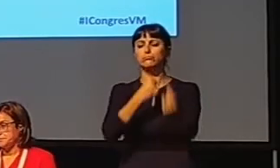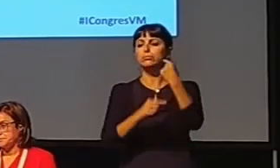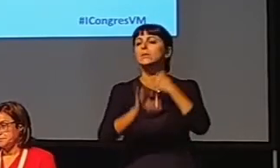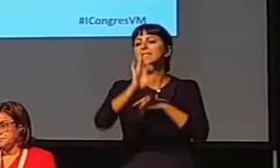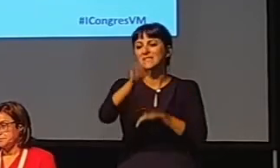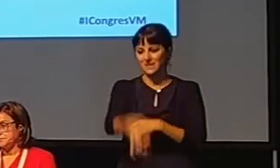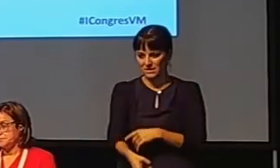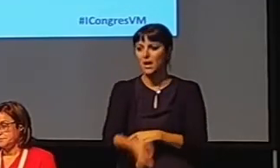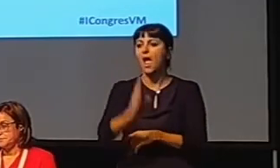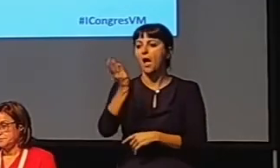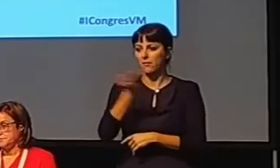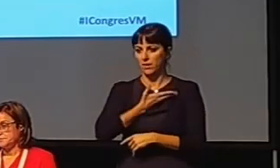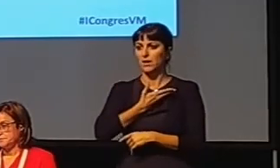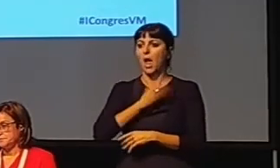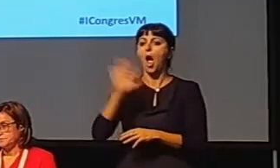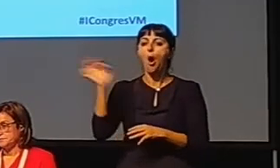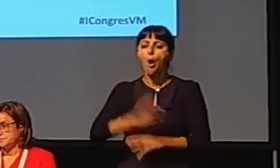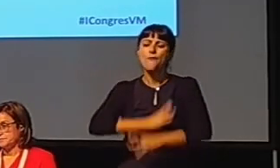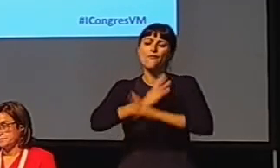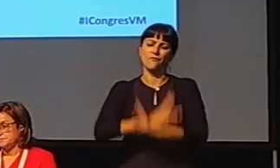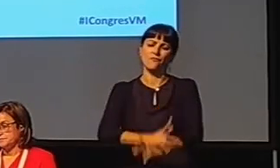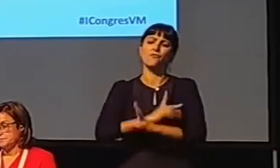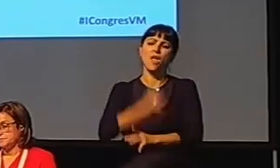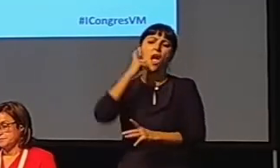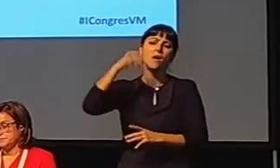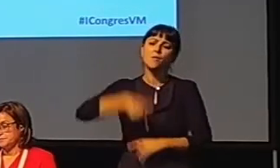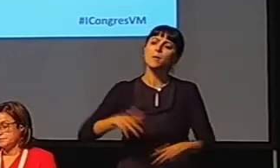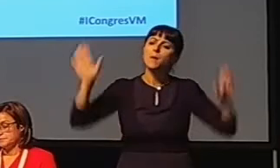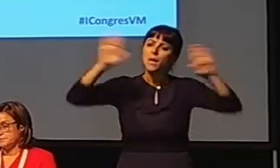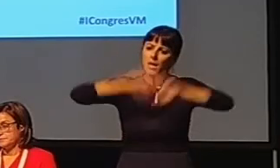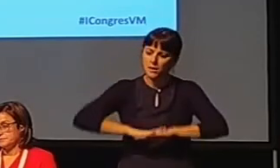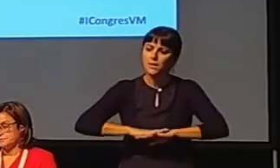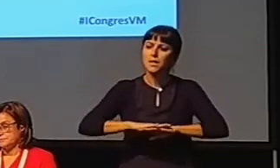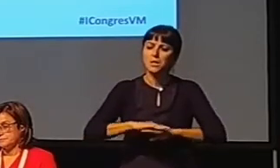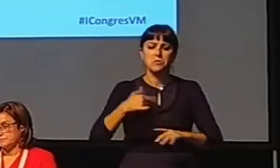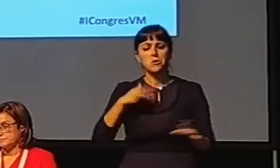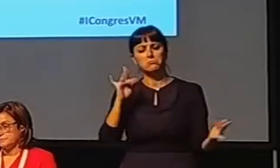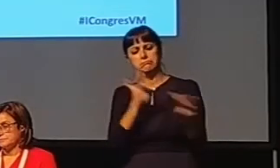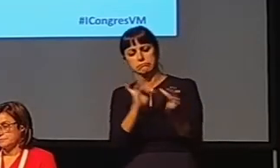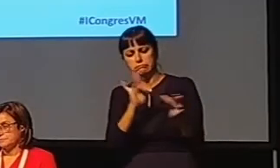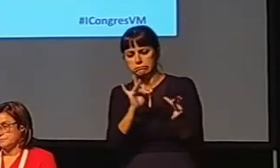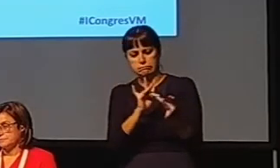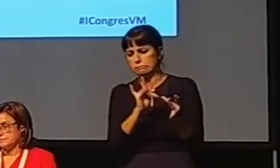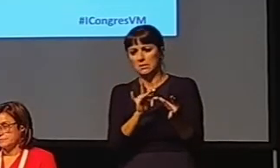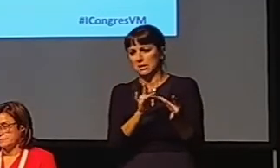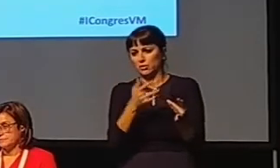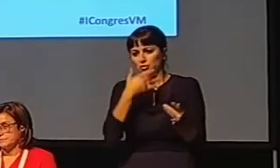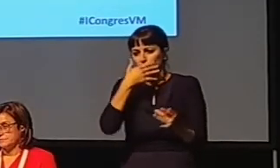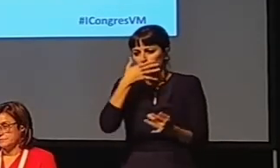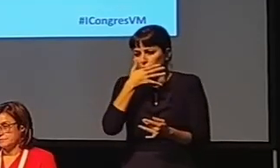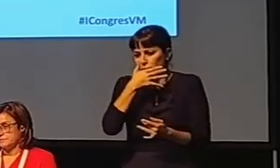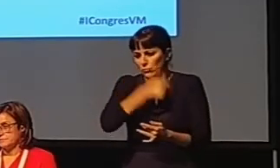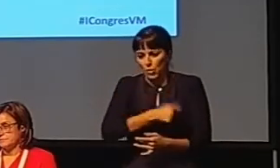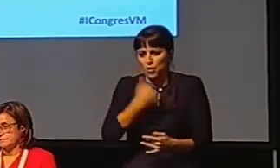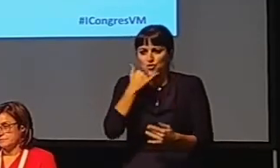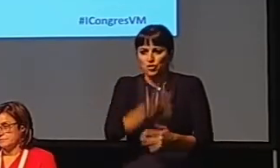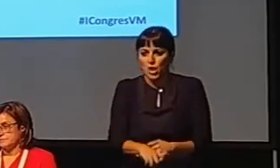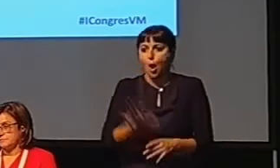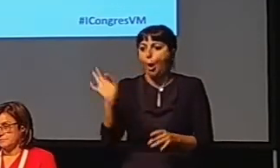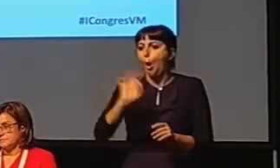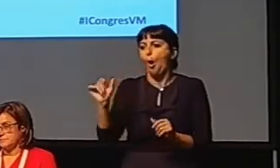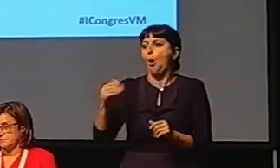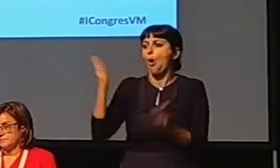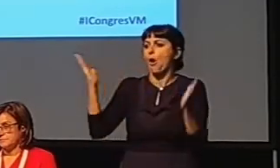amb qui estic follant aquesta nit, sí, té que veure amb mi. O tota la meva trajectòria, o tots els meus tocaments,